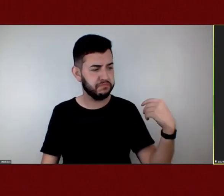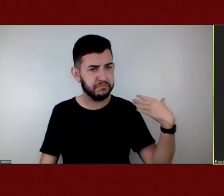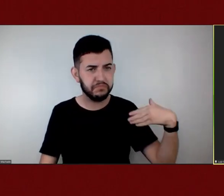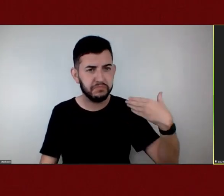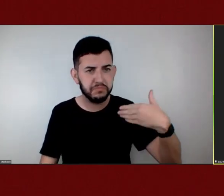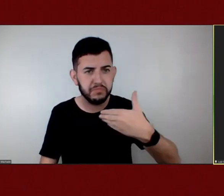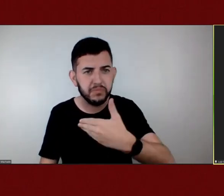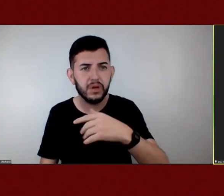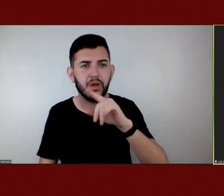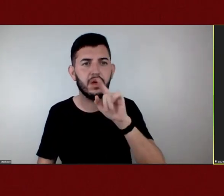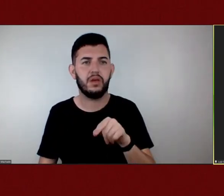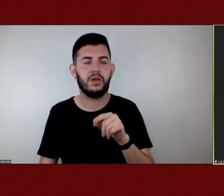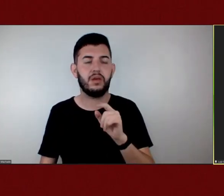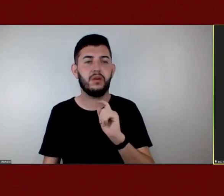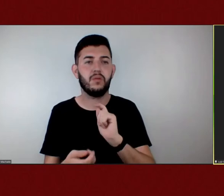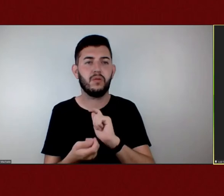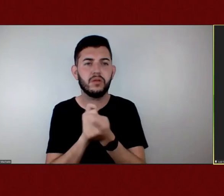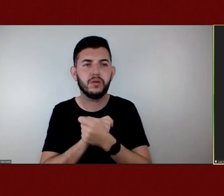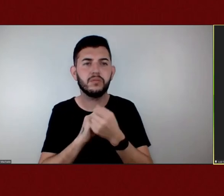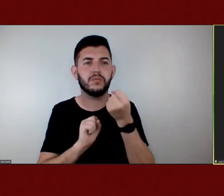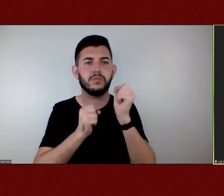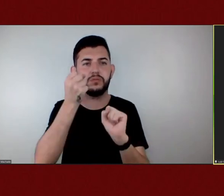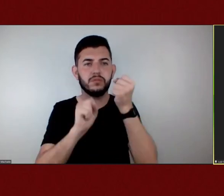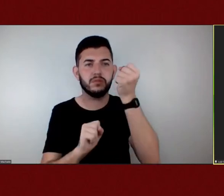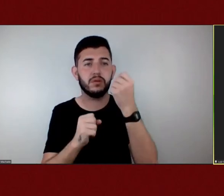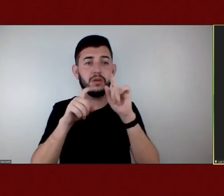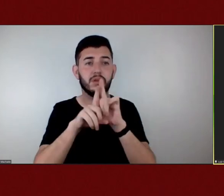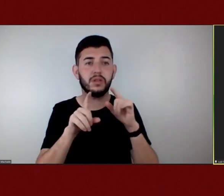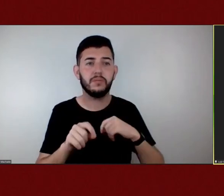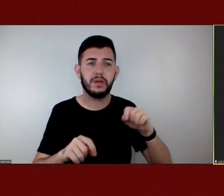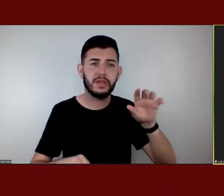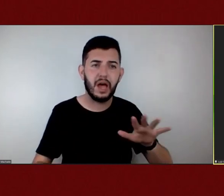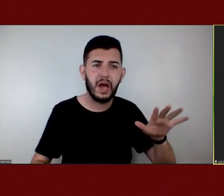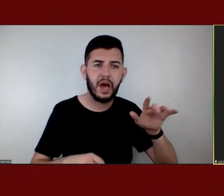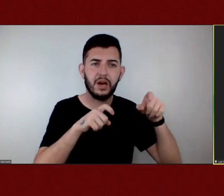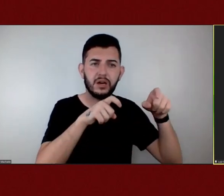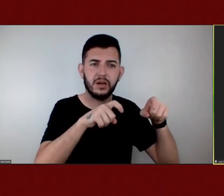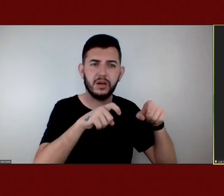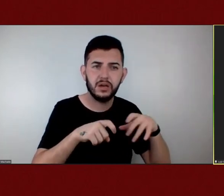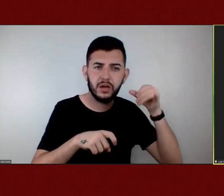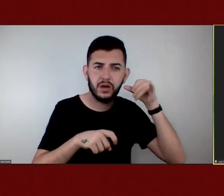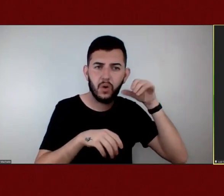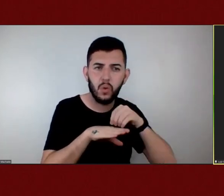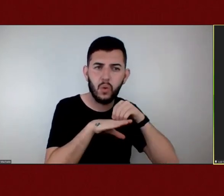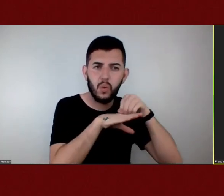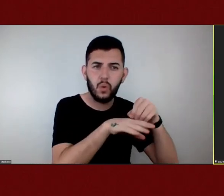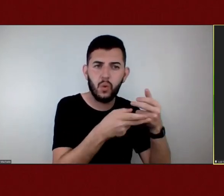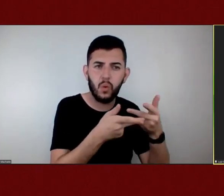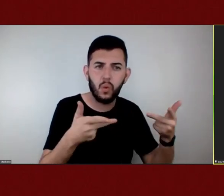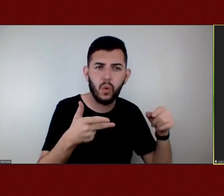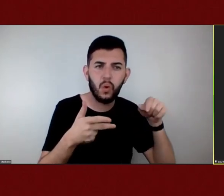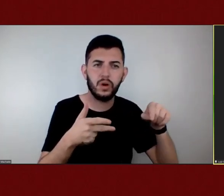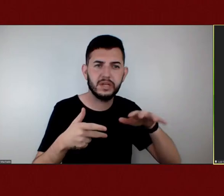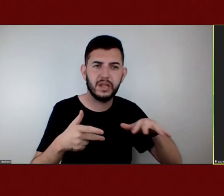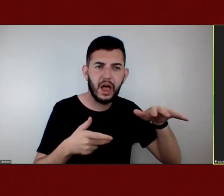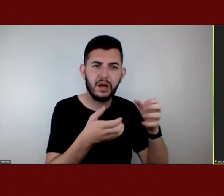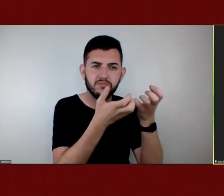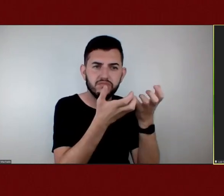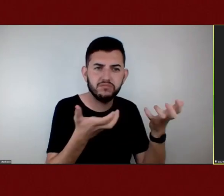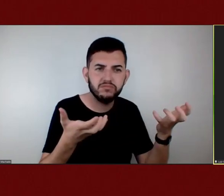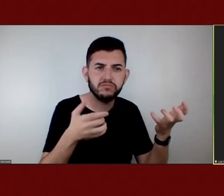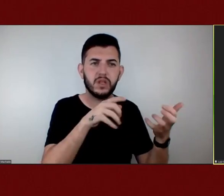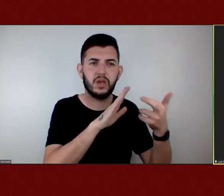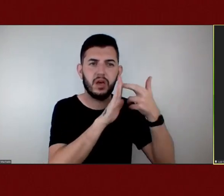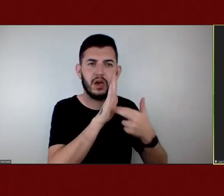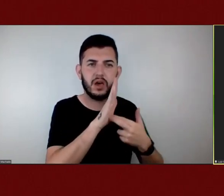da industrialização e da reforma agrária, a qual mitigaria a miséria no campo e ampliaria o consumo